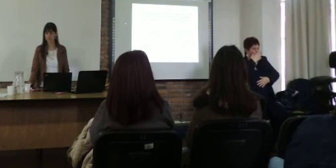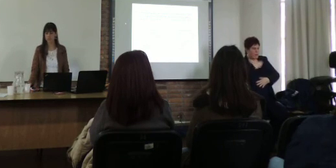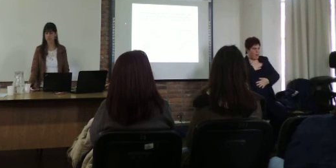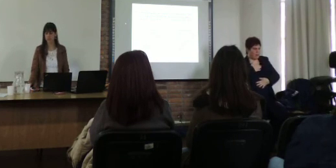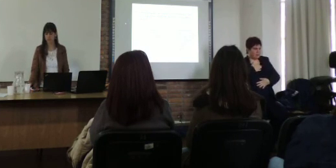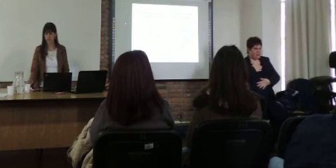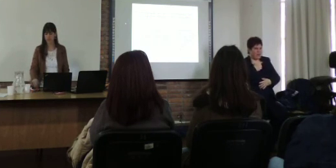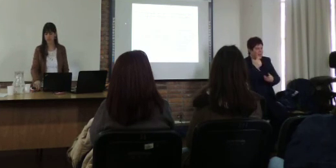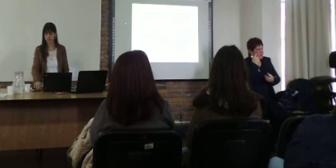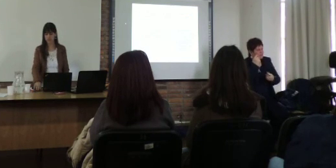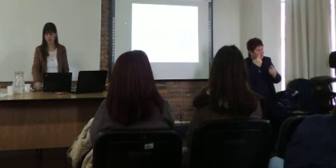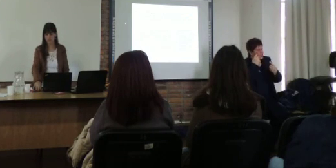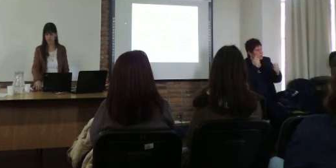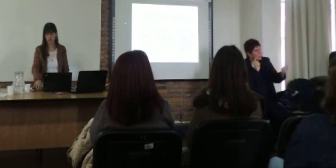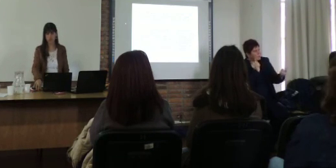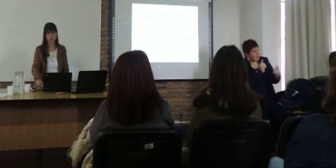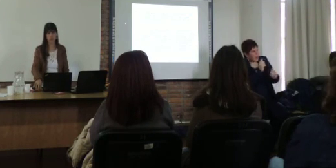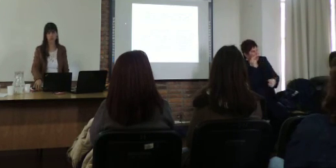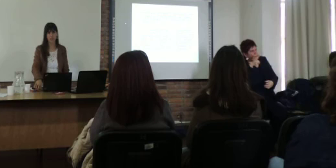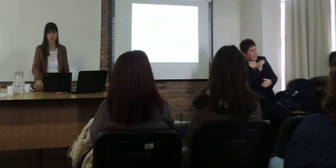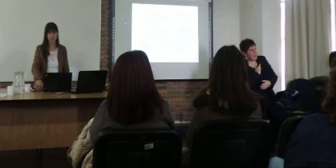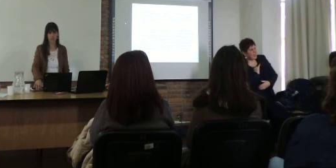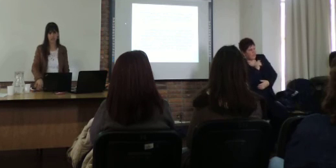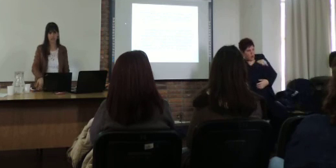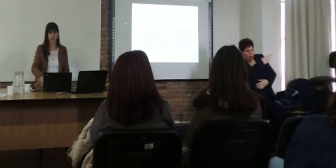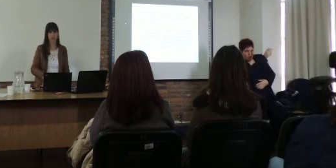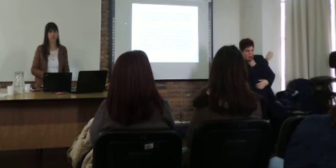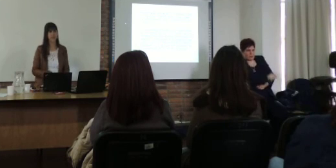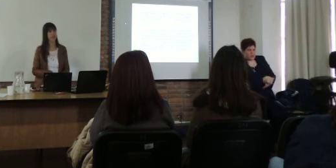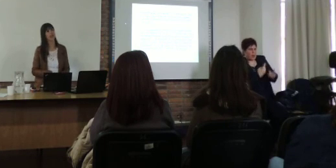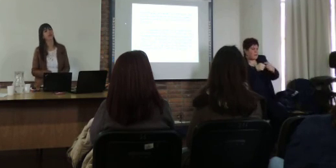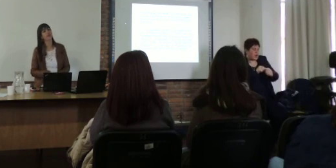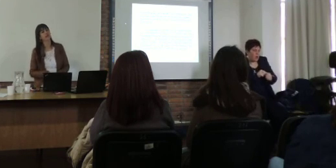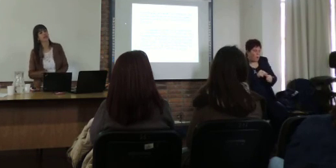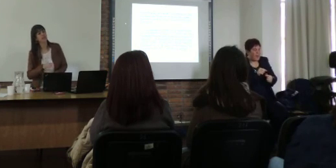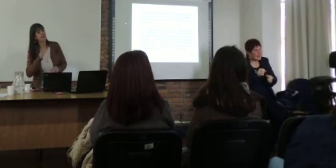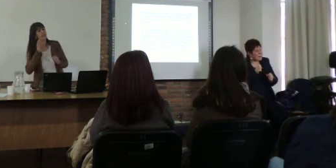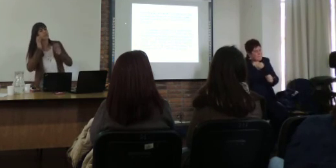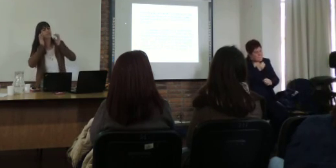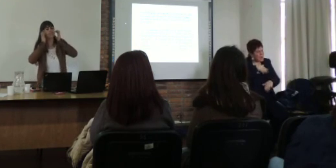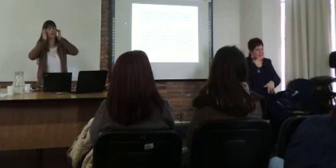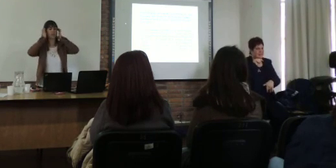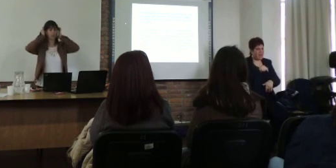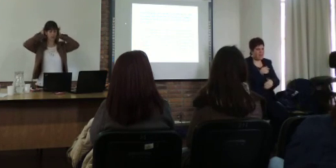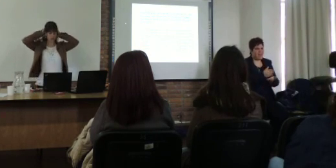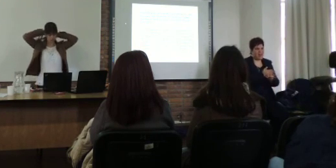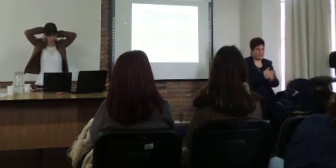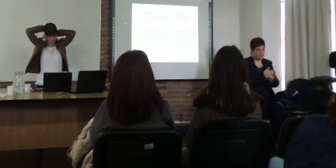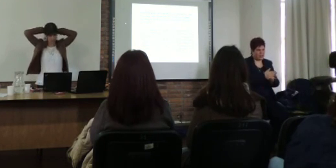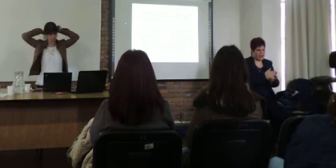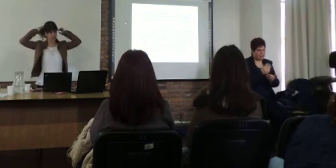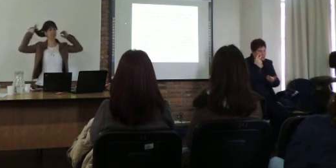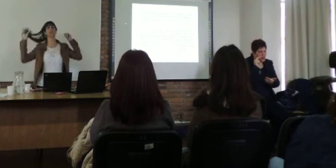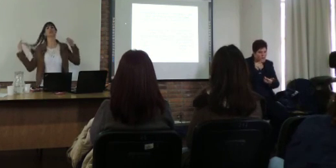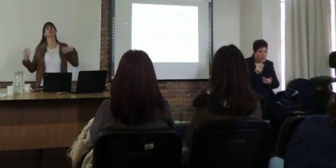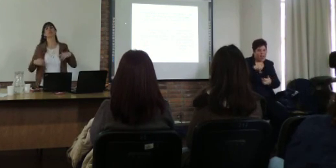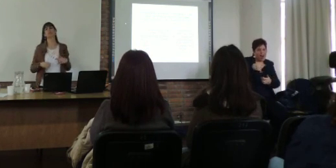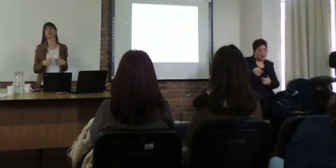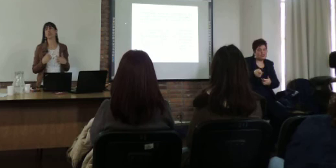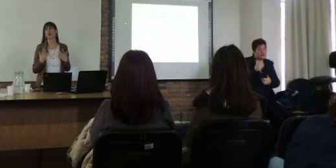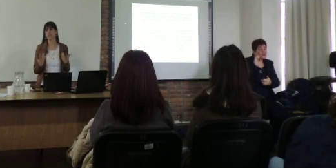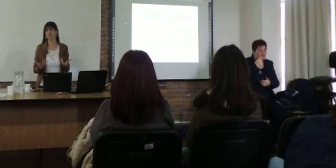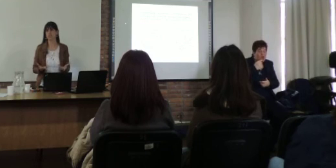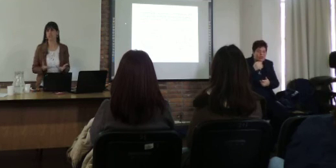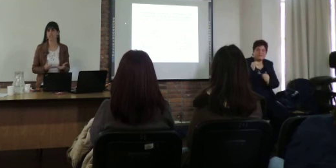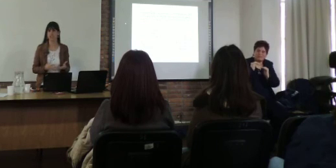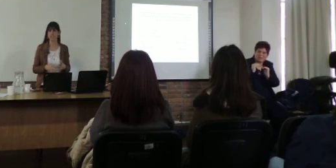estamos investigando então e dizendo que os surdos na fronteira eles se produzem então e